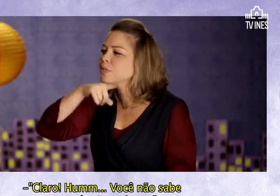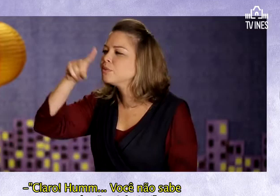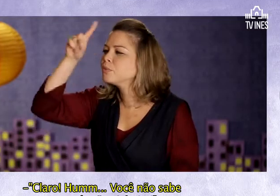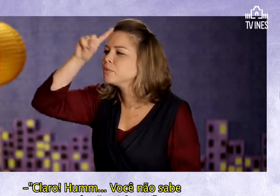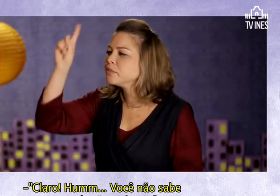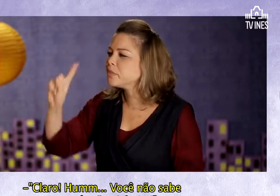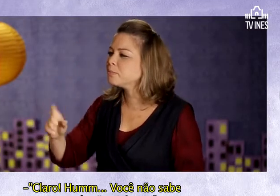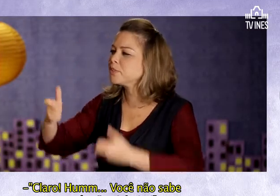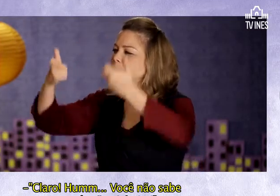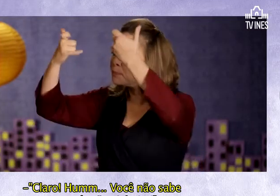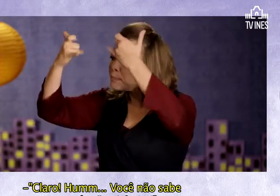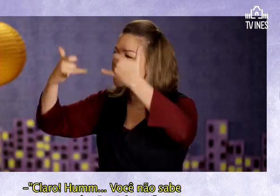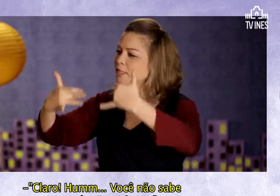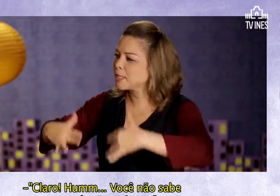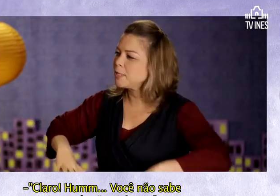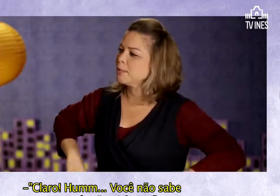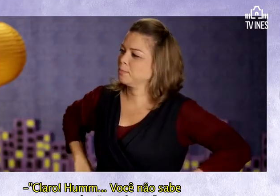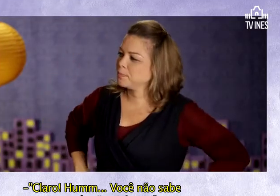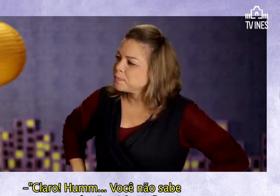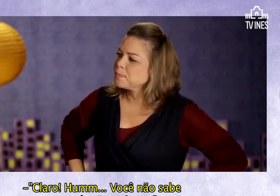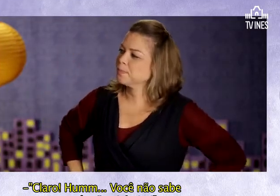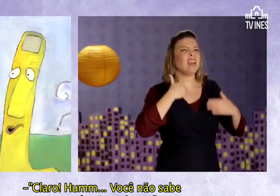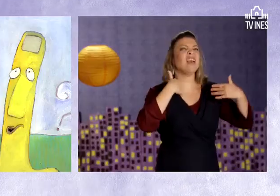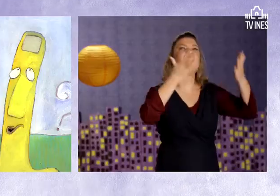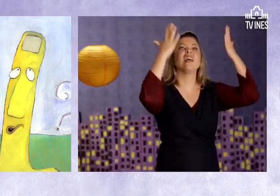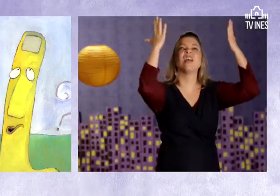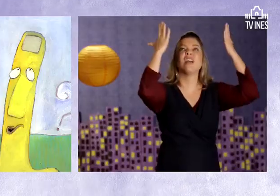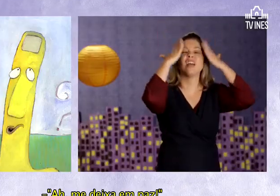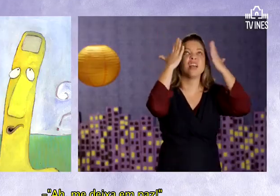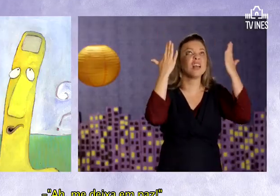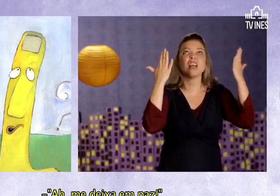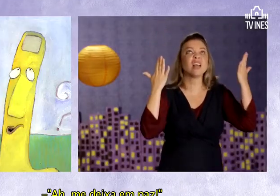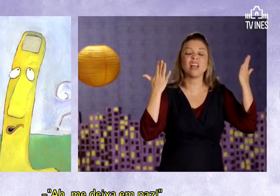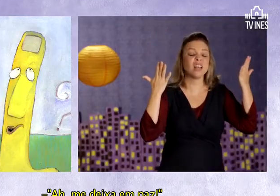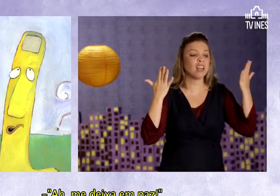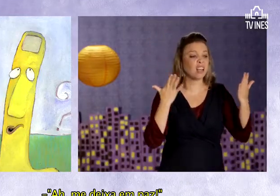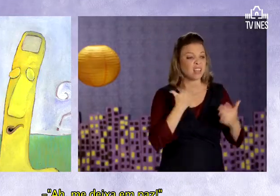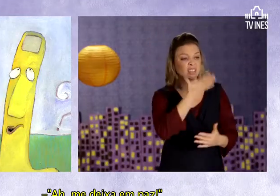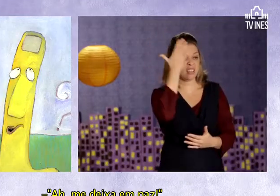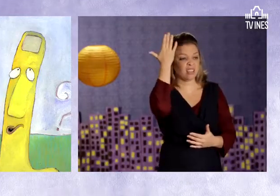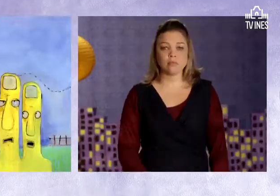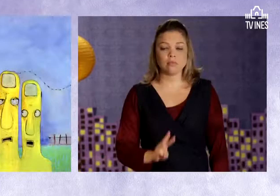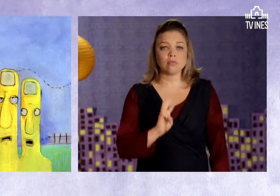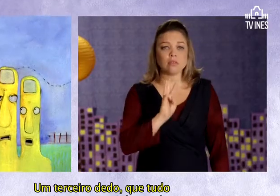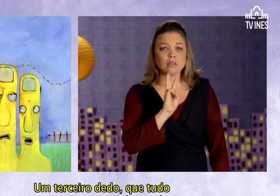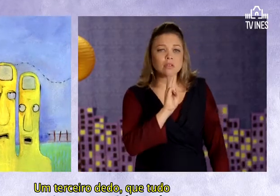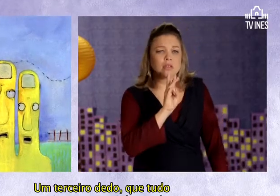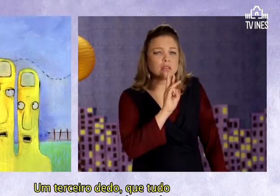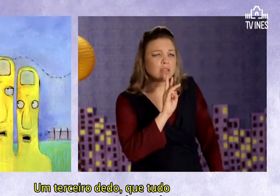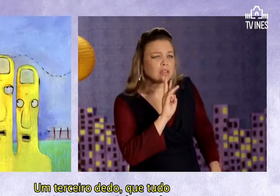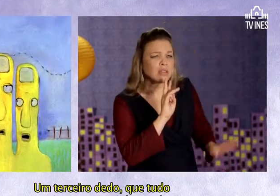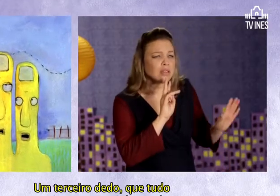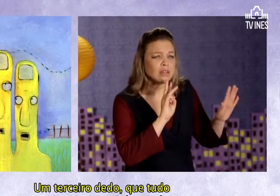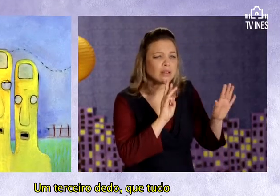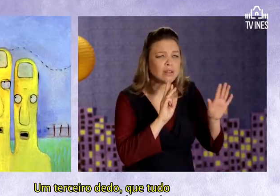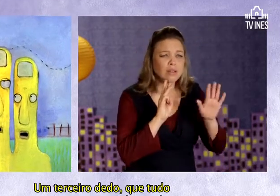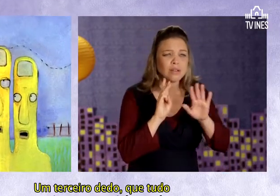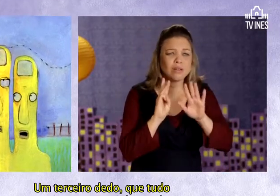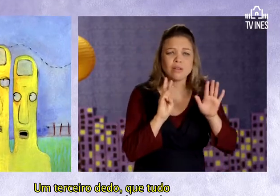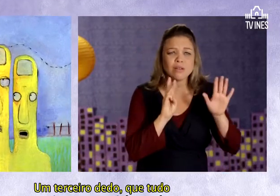Você não sabe o que é a mão. Admita. Ah, me deixa em paz. Um terceiro dedo, que tudo ouvia,